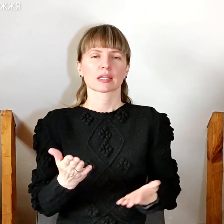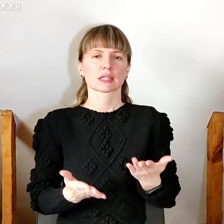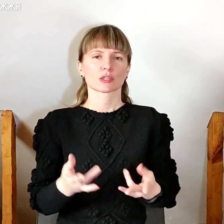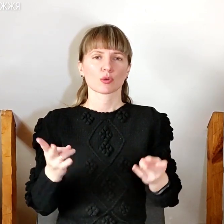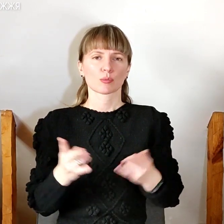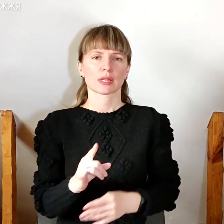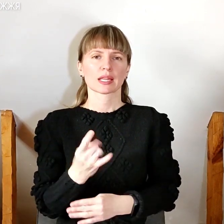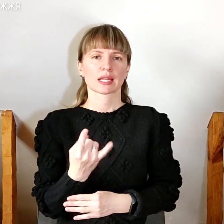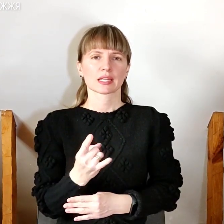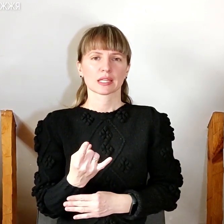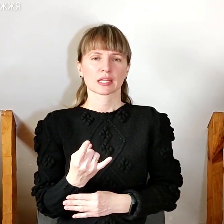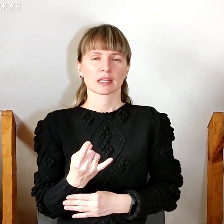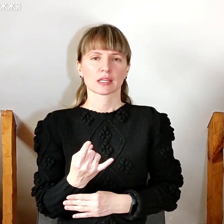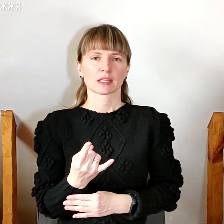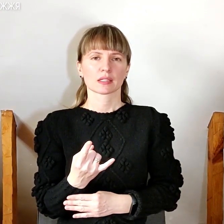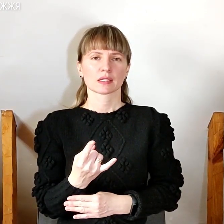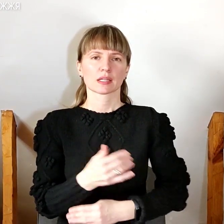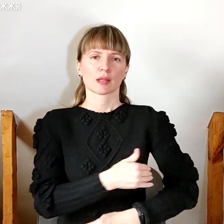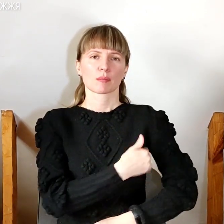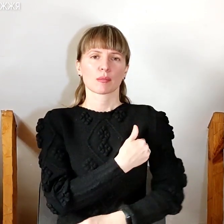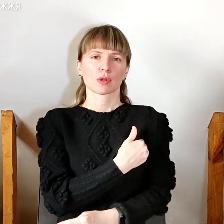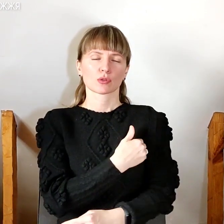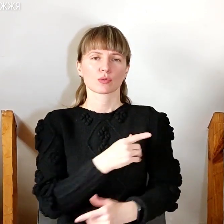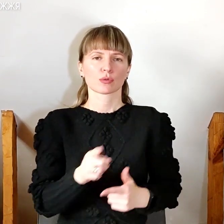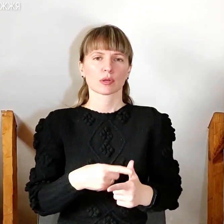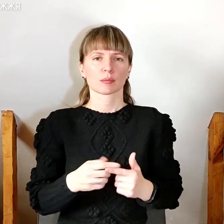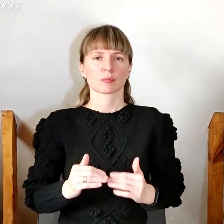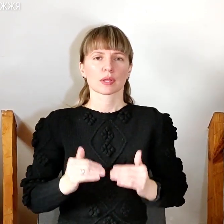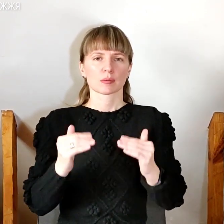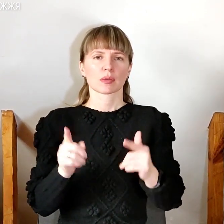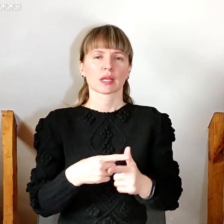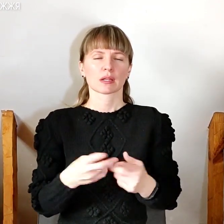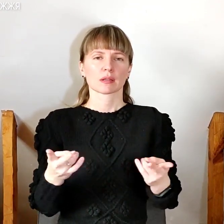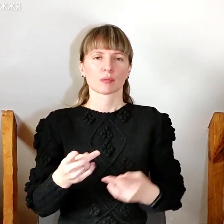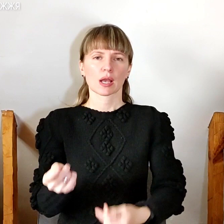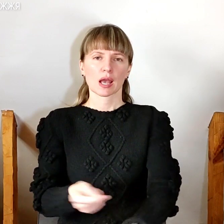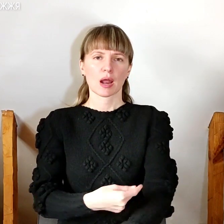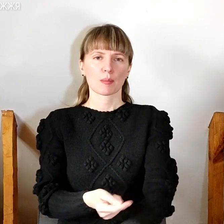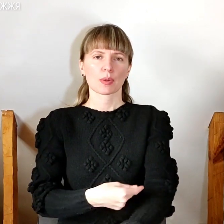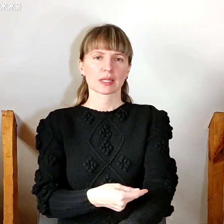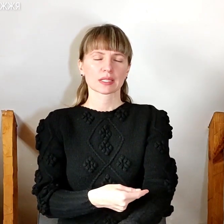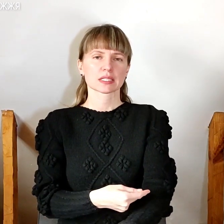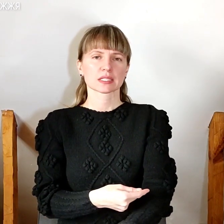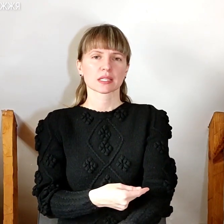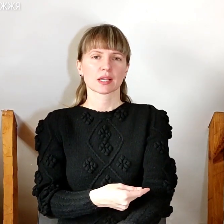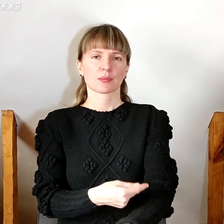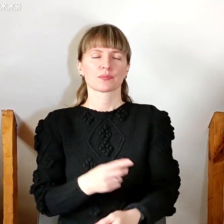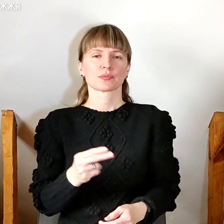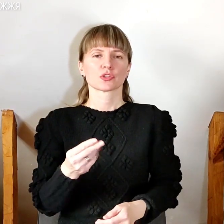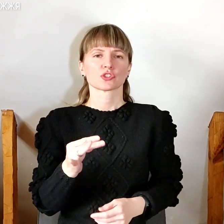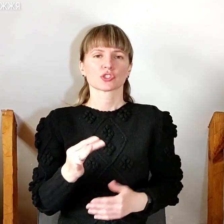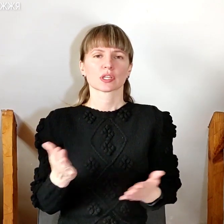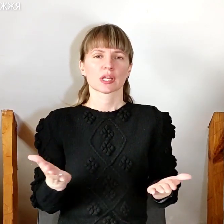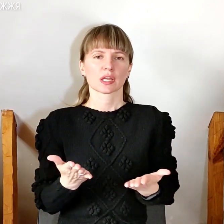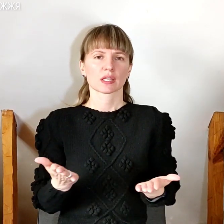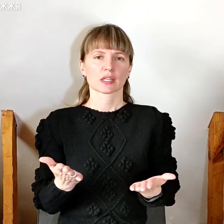дитині, чи температура піднімається, чи потрібна крапельниця, чи якісь